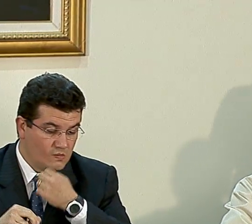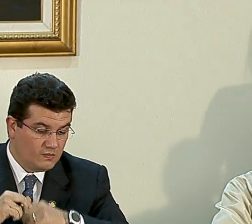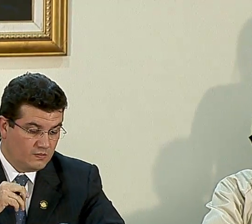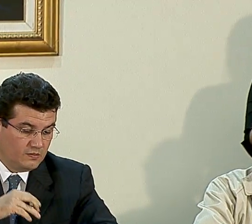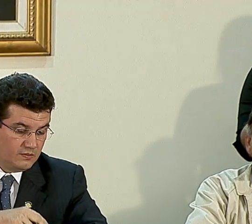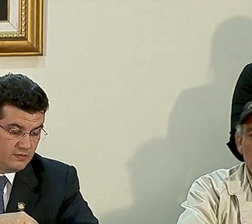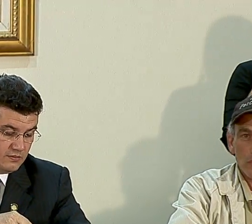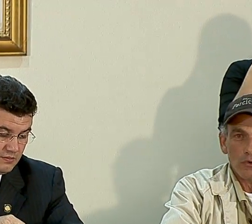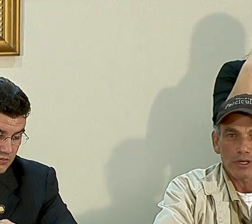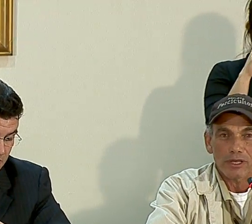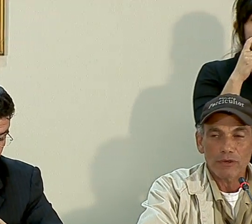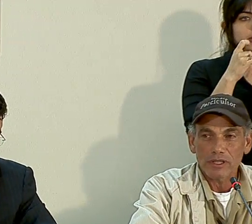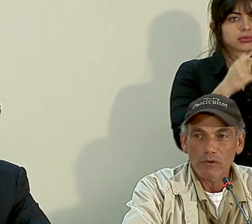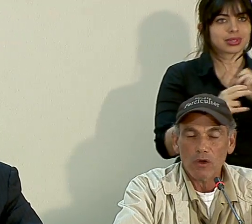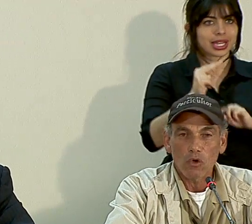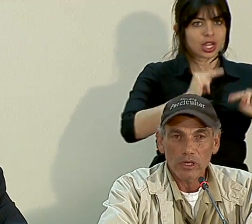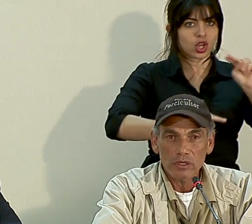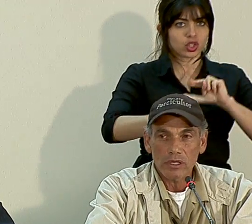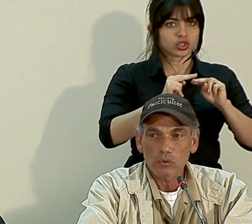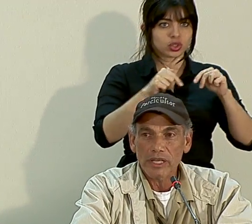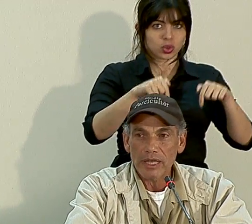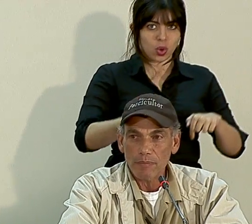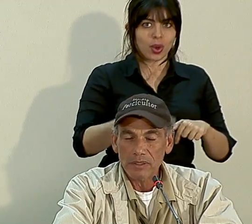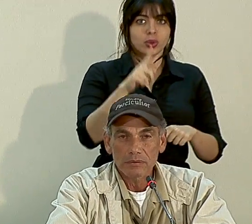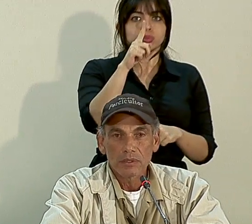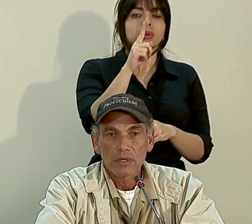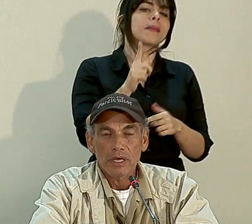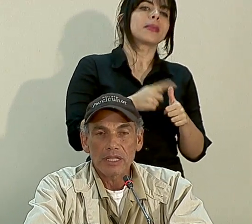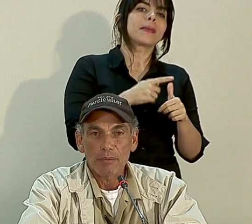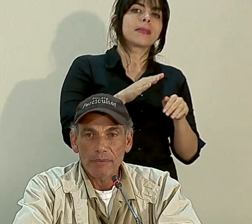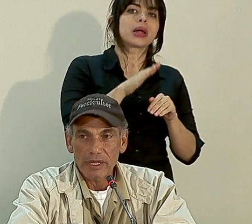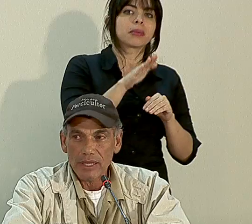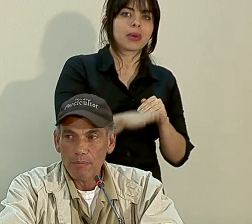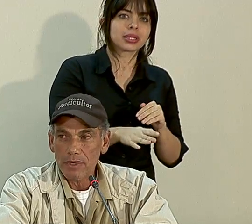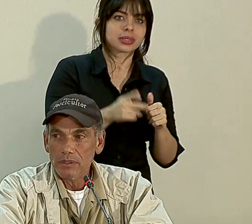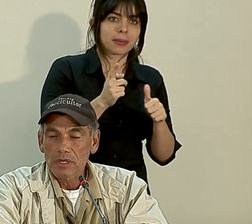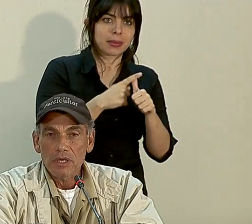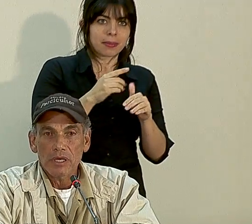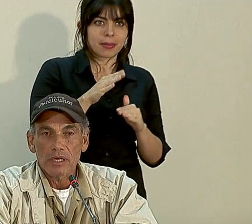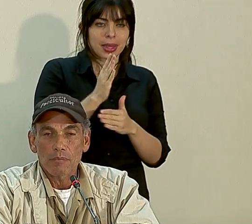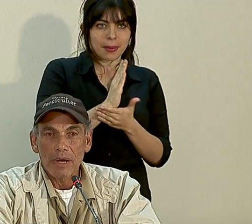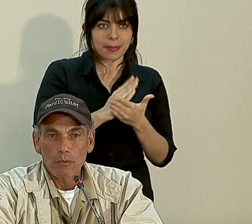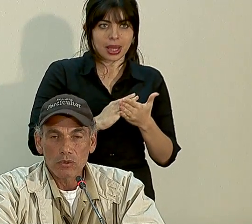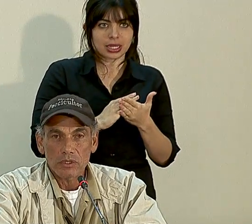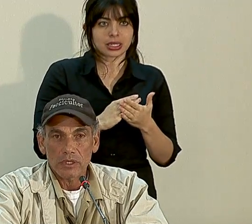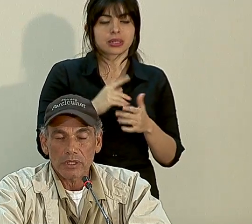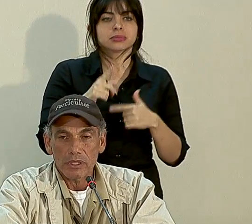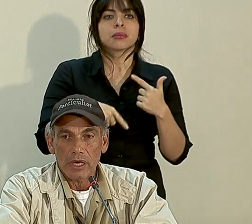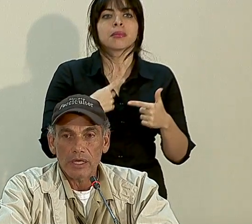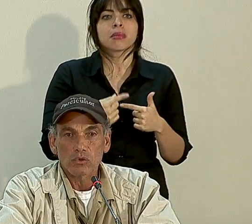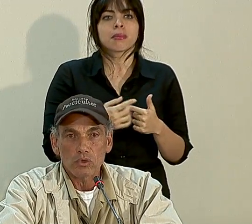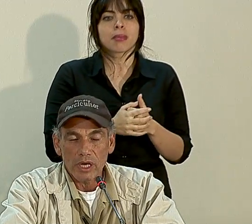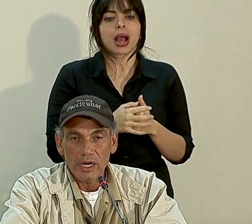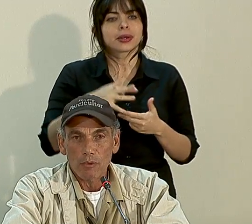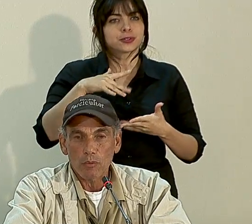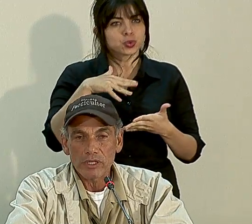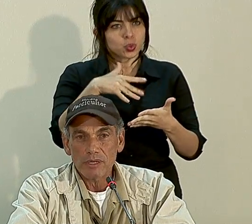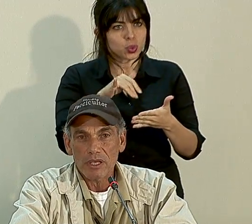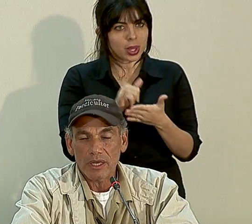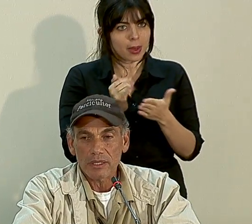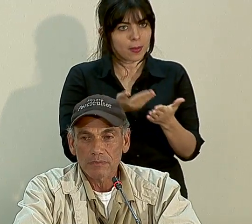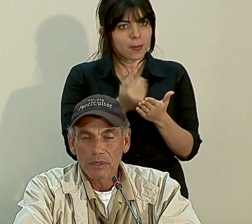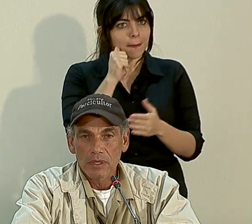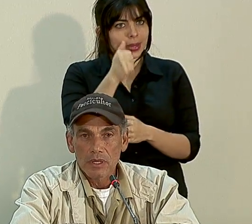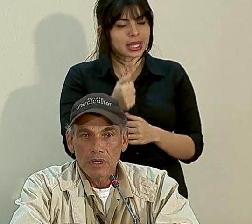hayamos concluido la negociación efectiva. Hoy es una etapa, es la primera etapa. Vamos a estudiar la